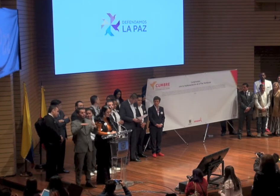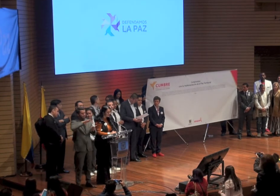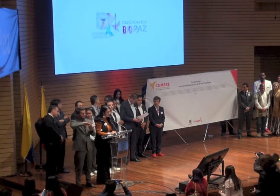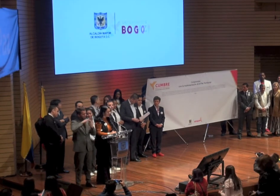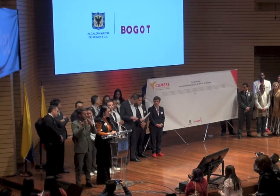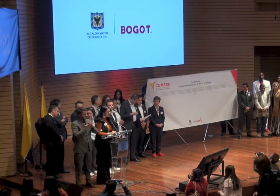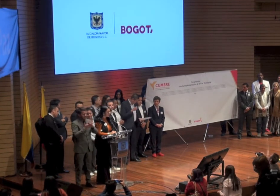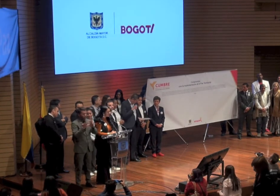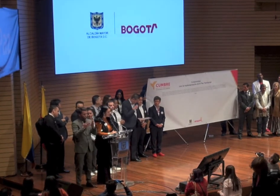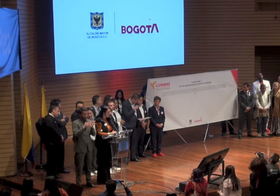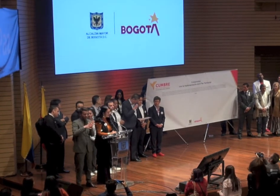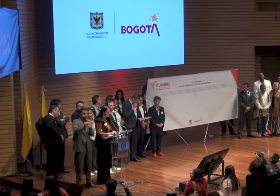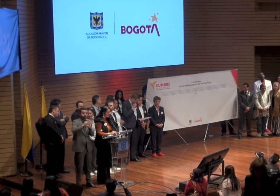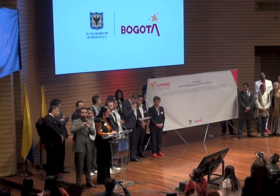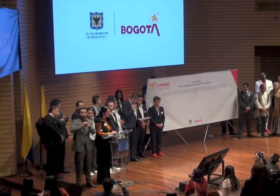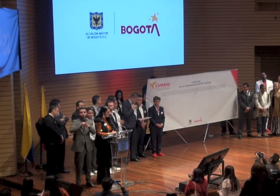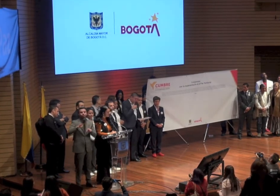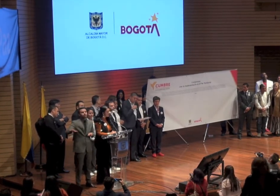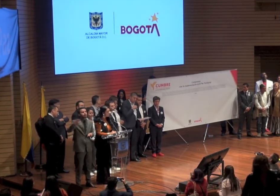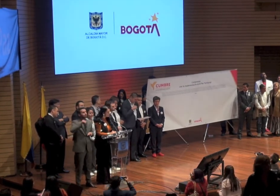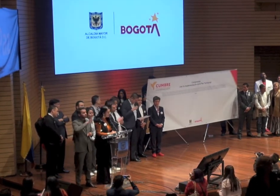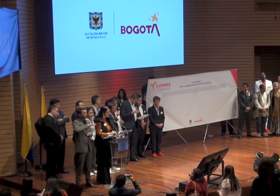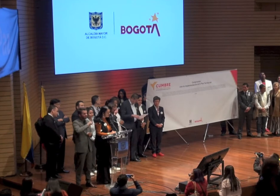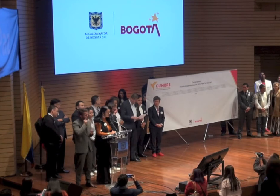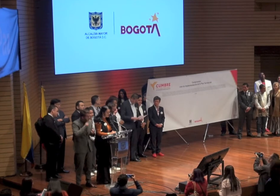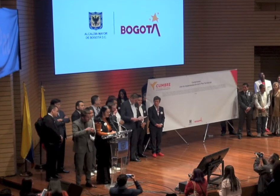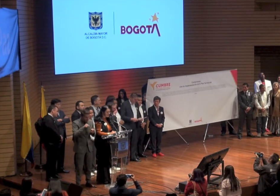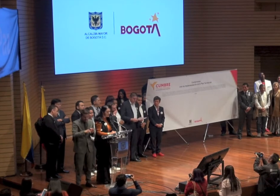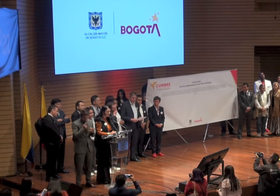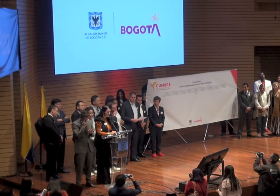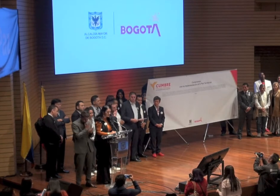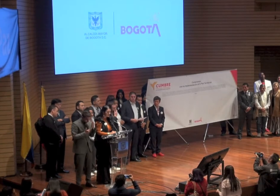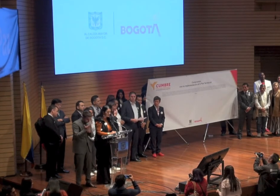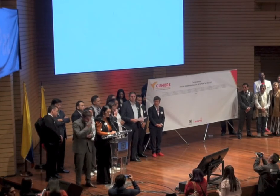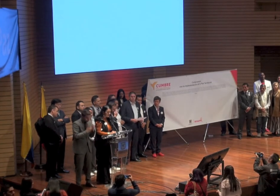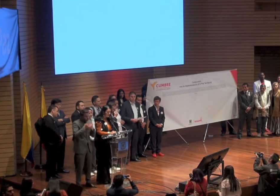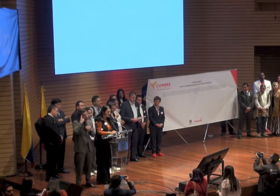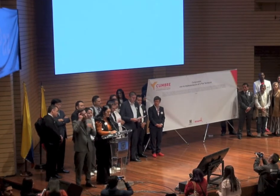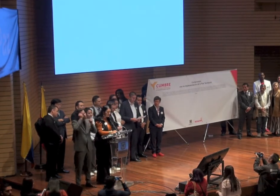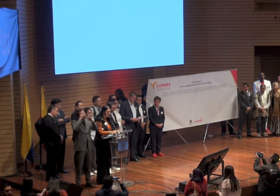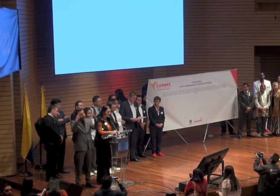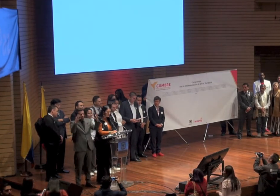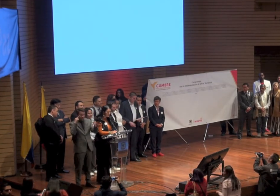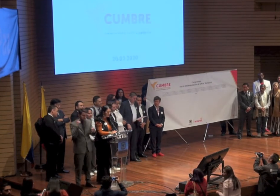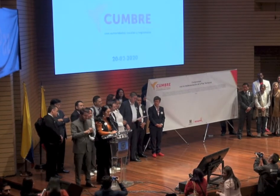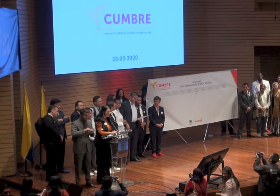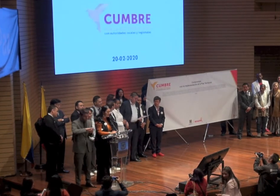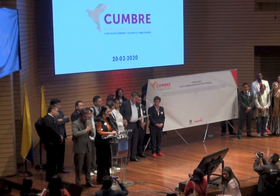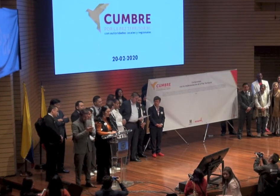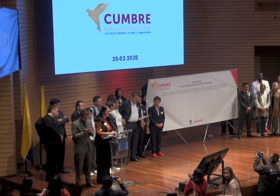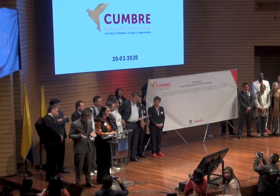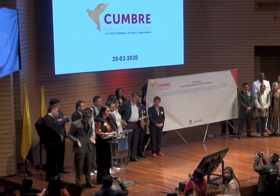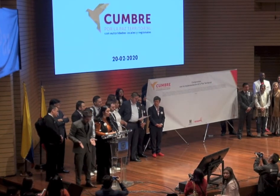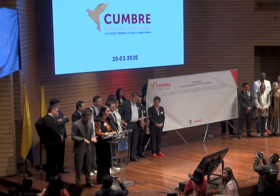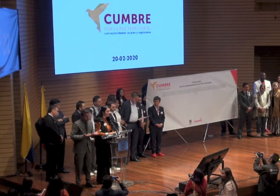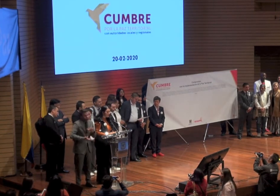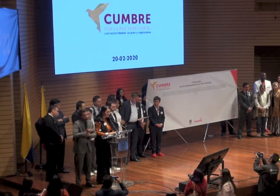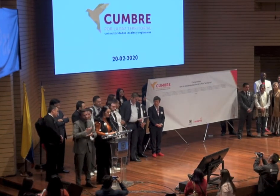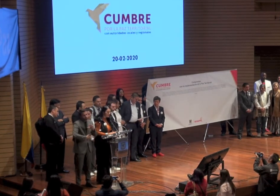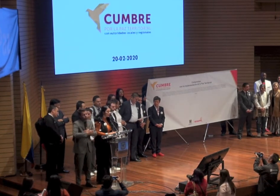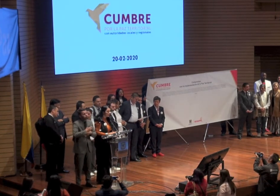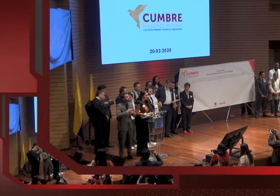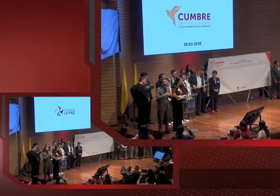propósito de articular ideas, sueños y esfuerzos en el siempre noble anhelo de